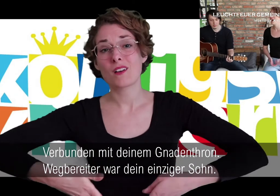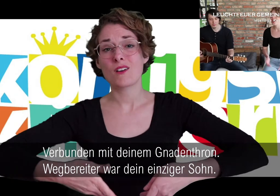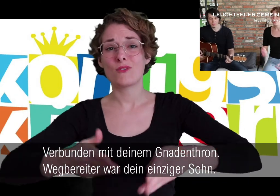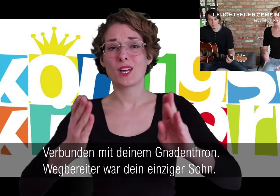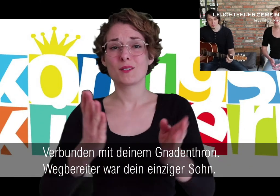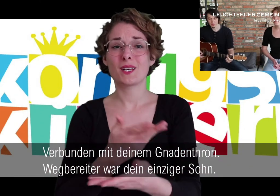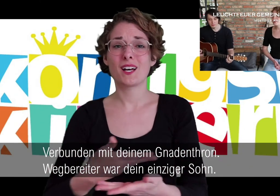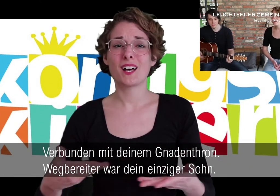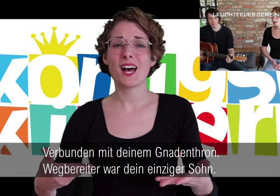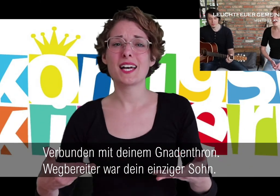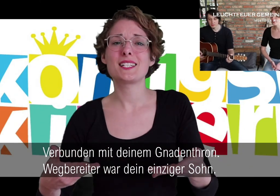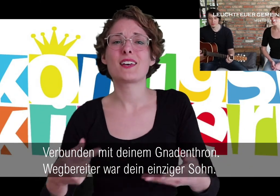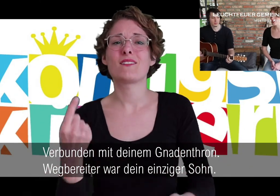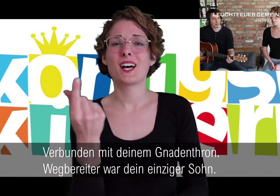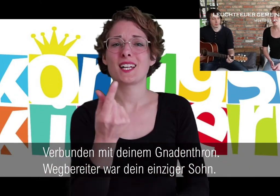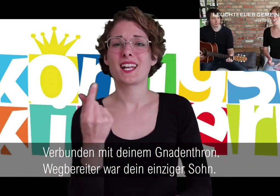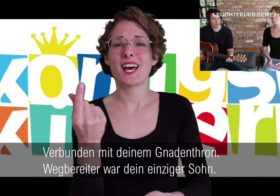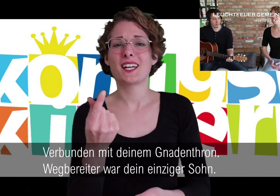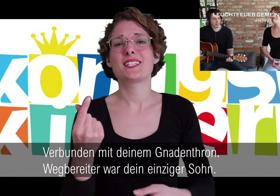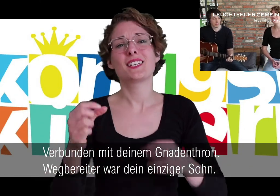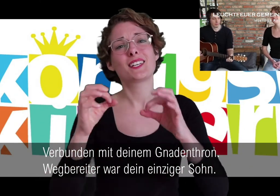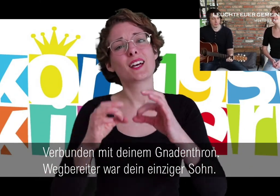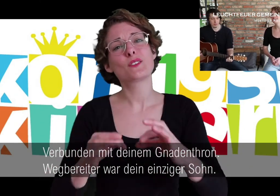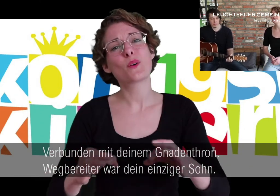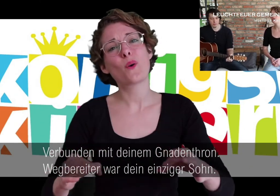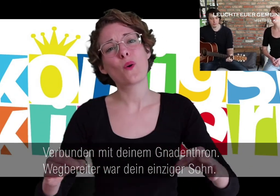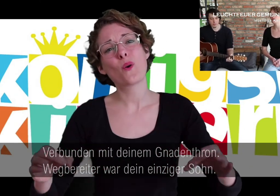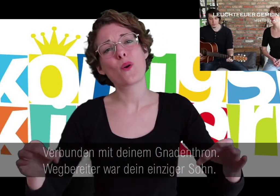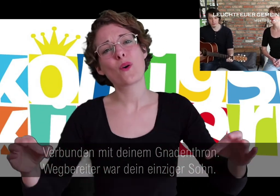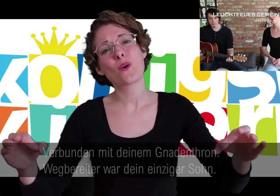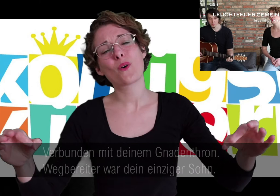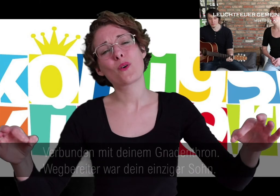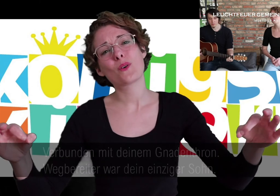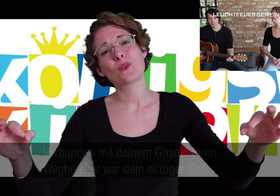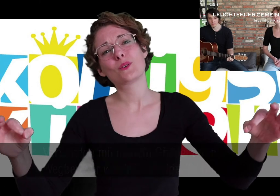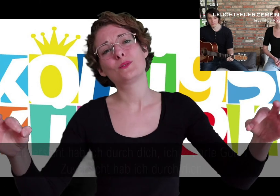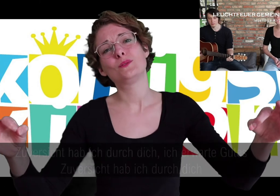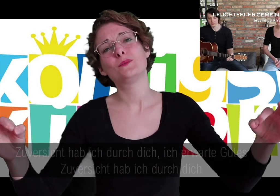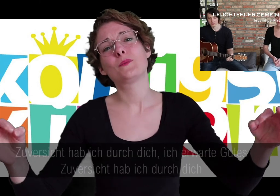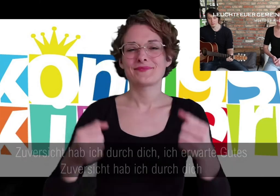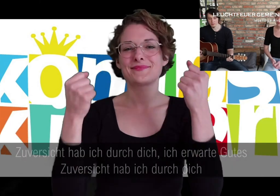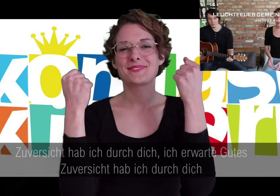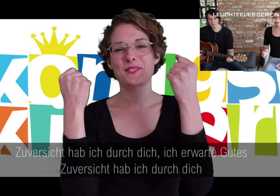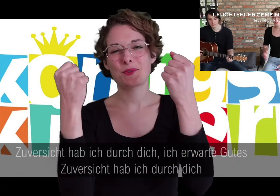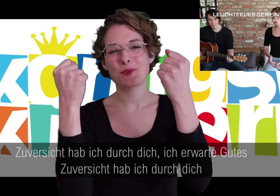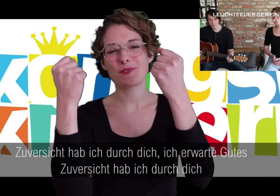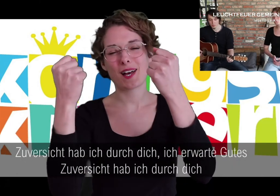Gnadenthron, Wegbereiter war dein einziger Sohn.